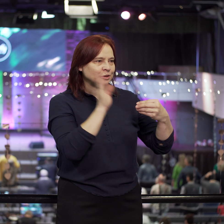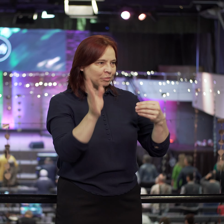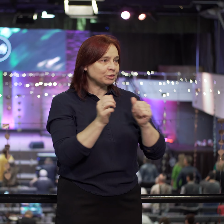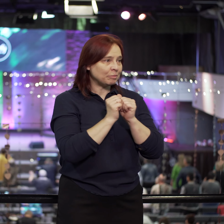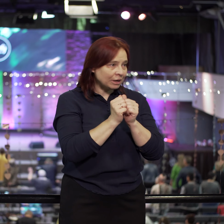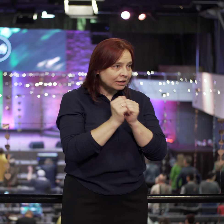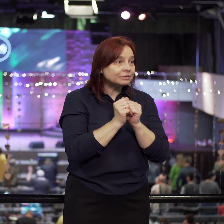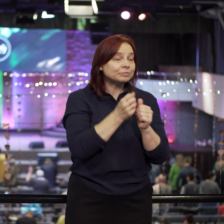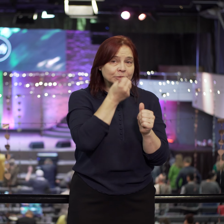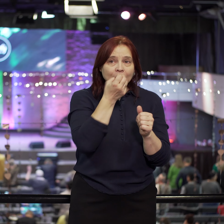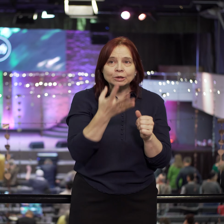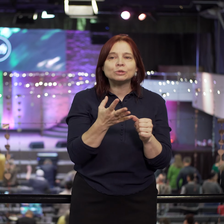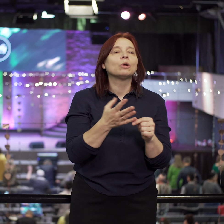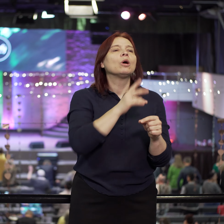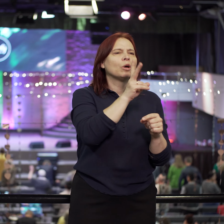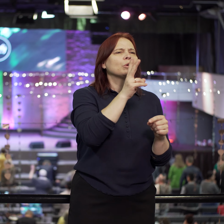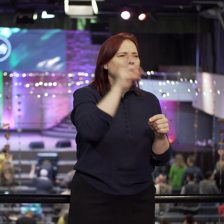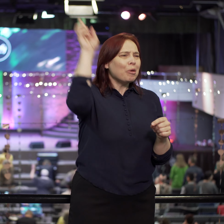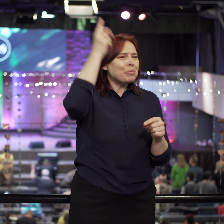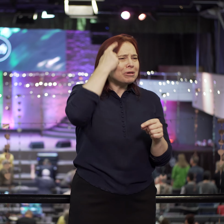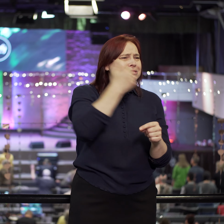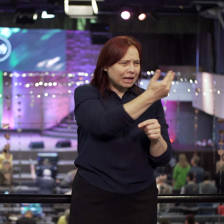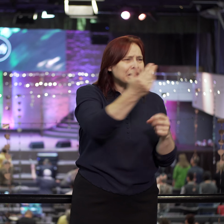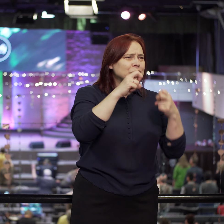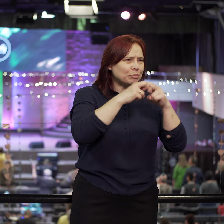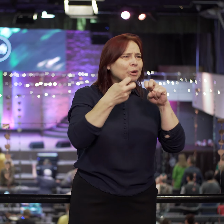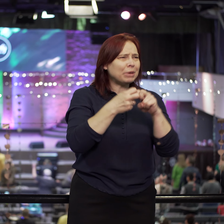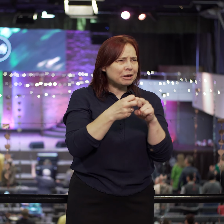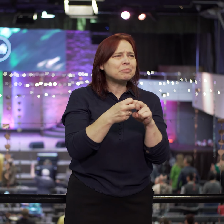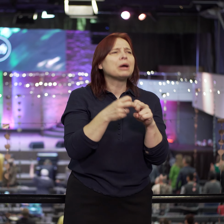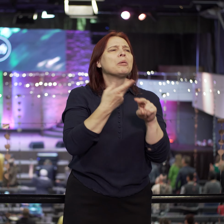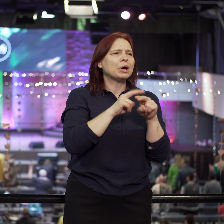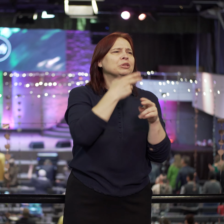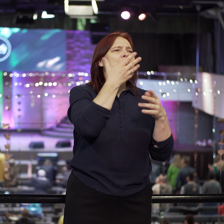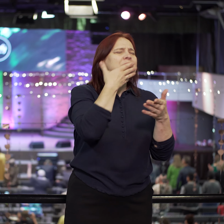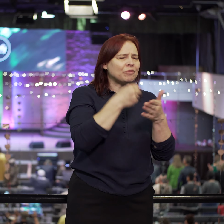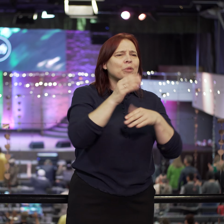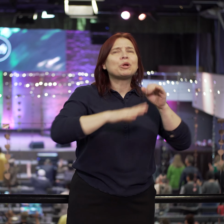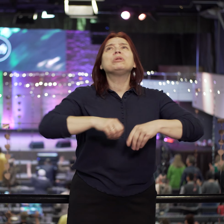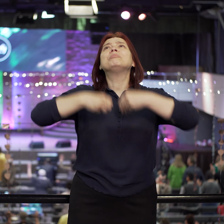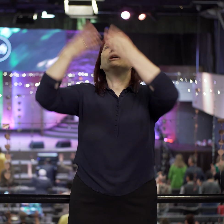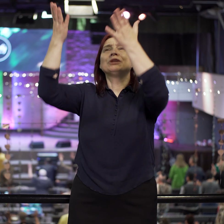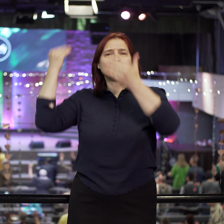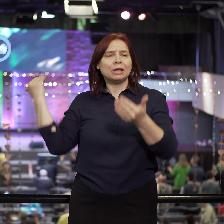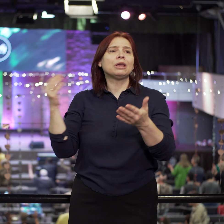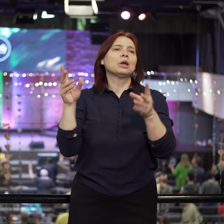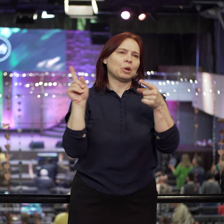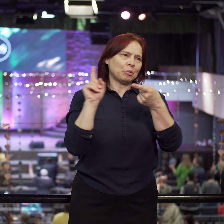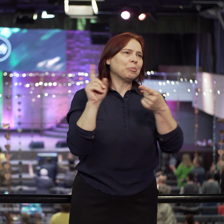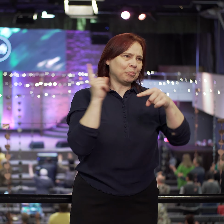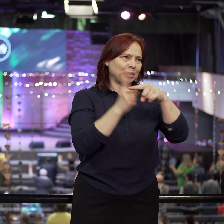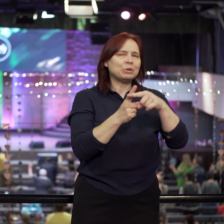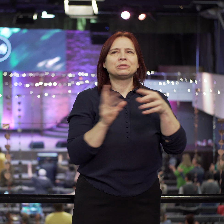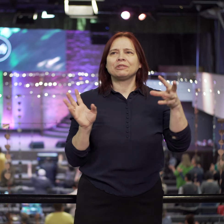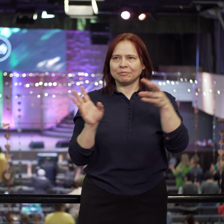веру для того, чтобы Бог пришел в их жизнь. Аллилуйя! Давайте будем молиться. Отец Небесный, во имя